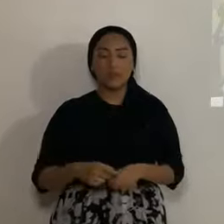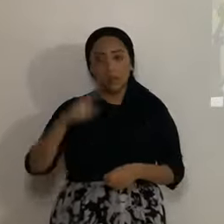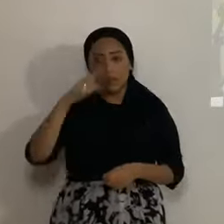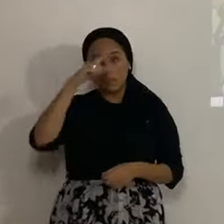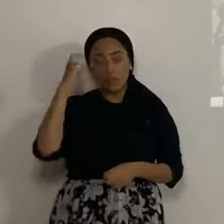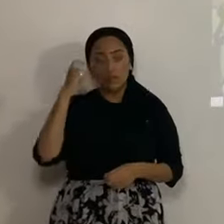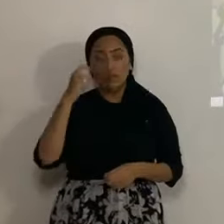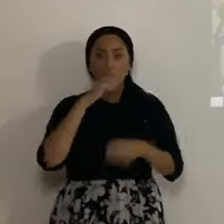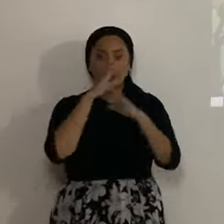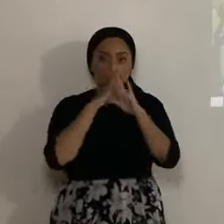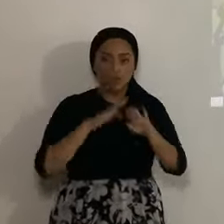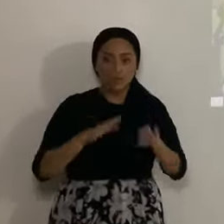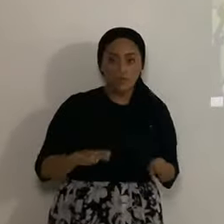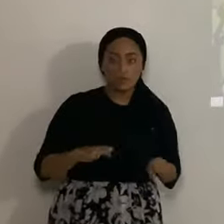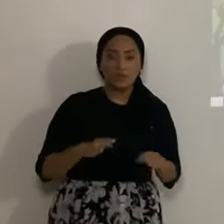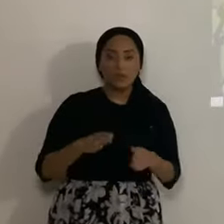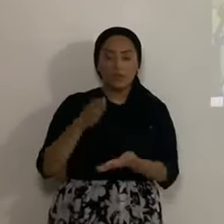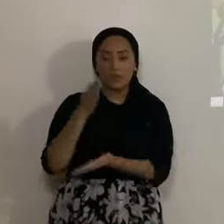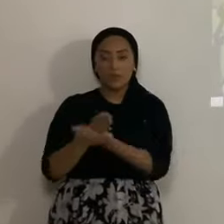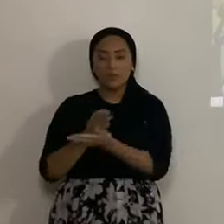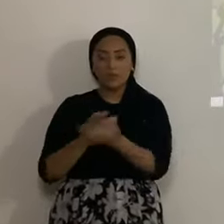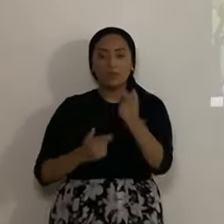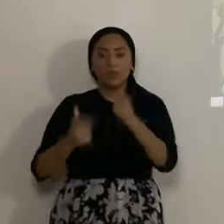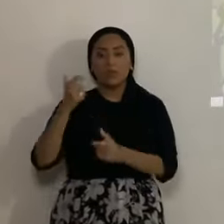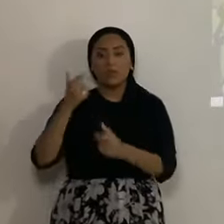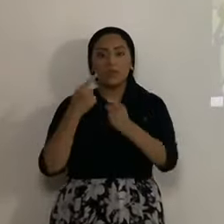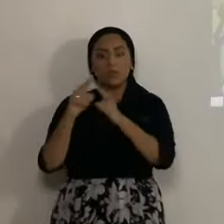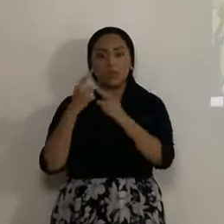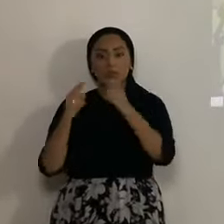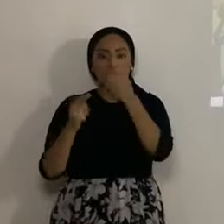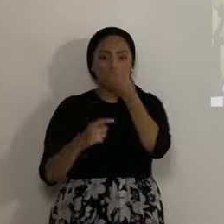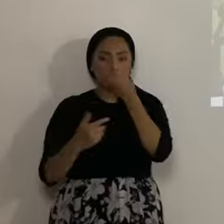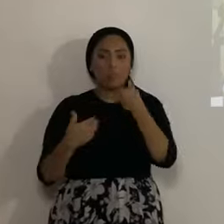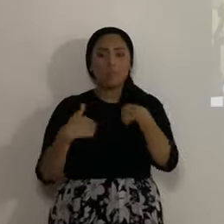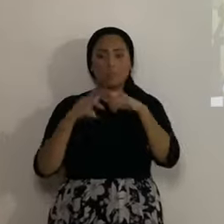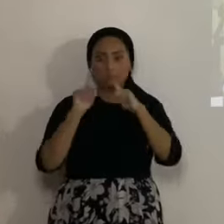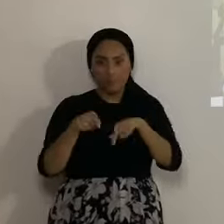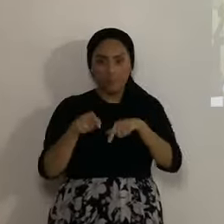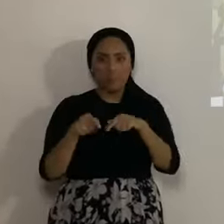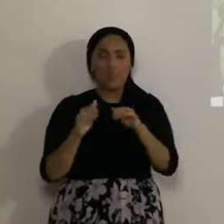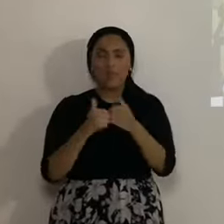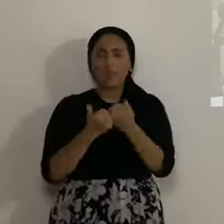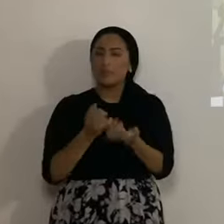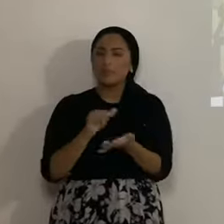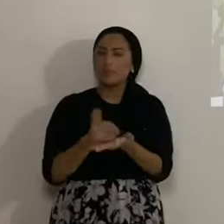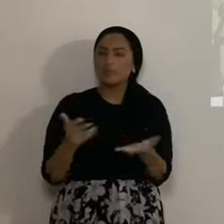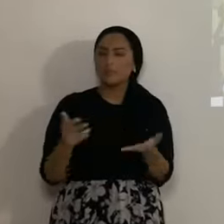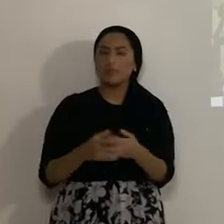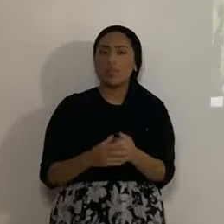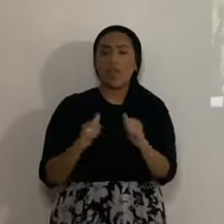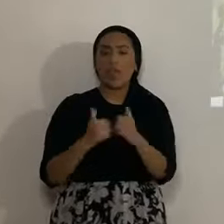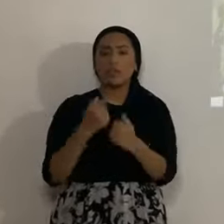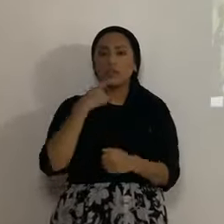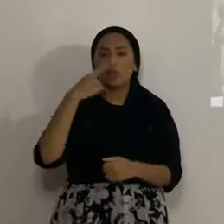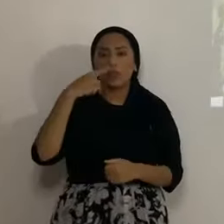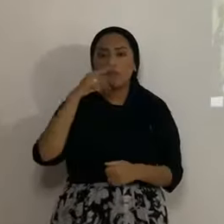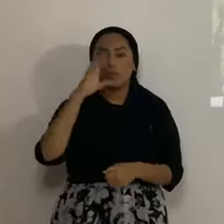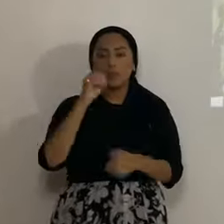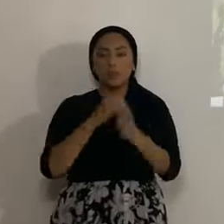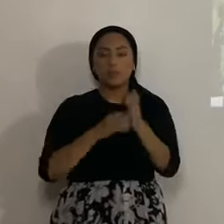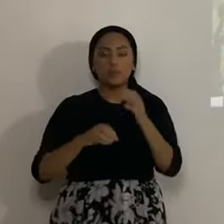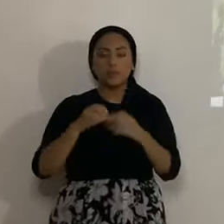mansedumbre hará cesar grandes ofensas. Ahí está la respuesta. Entonces, ¿cómo es eso? ver, ¿cómo dice el Proverbio 10